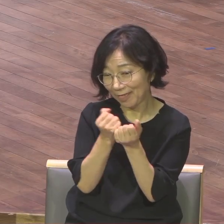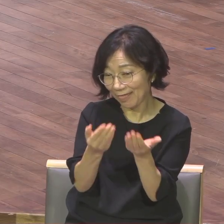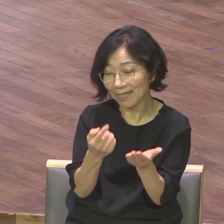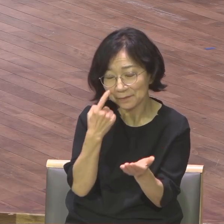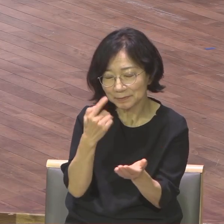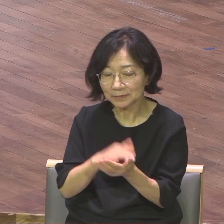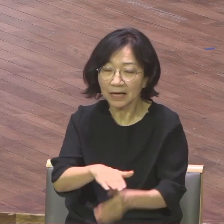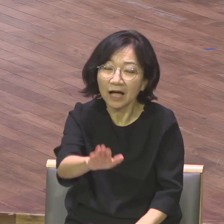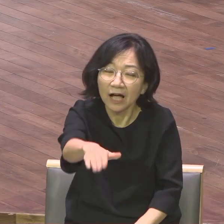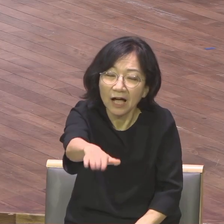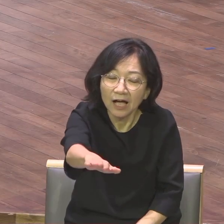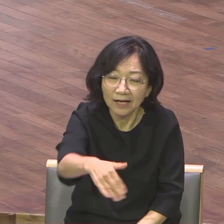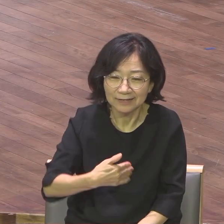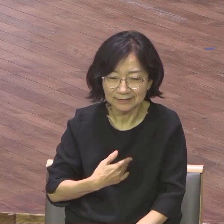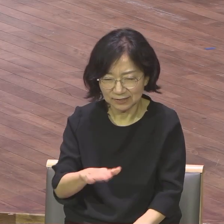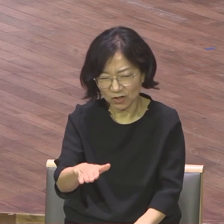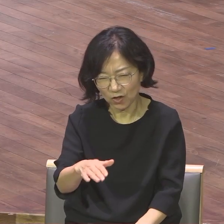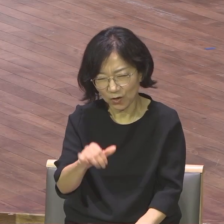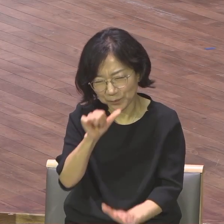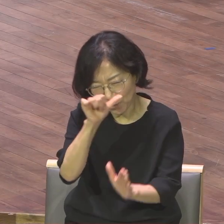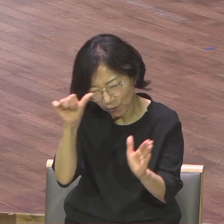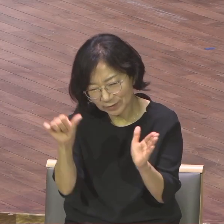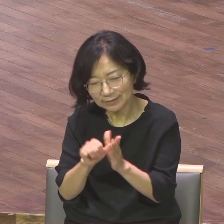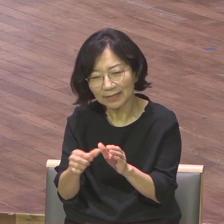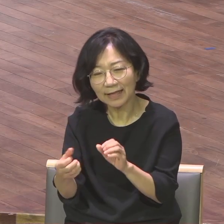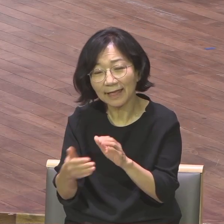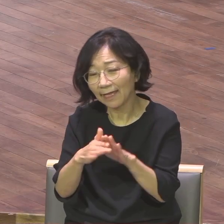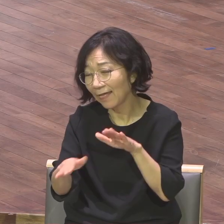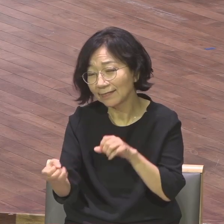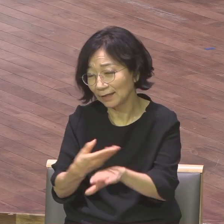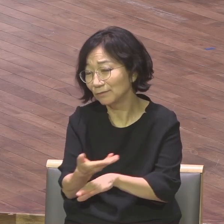줄게. 인생 답을 줄게. 답이 뭡니까?